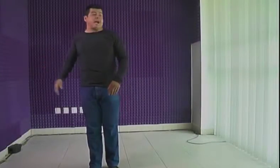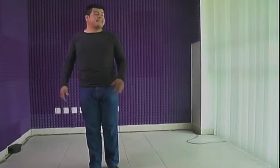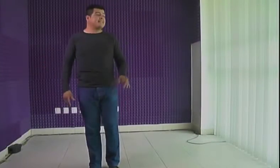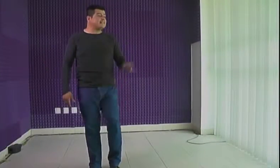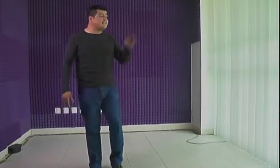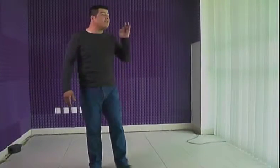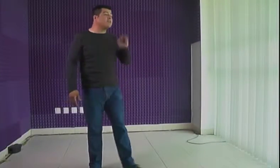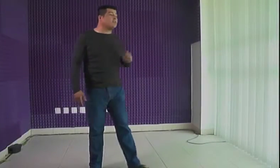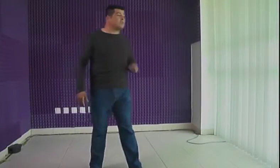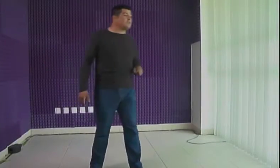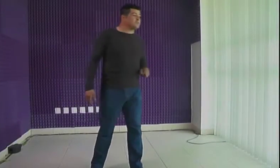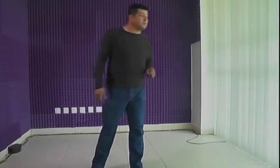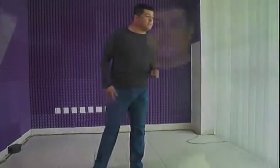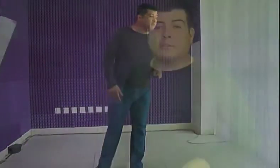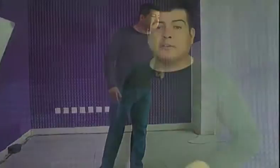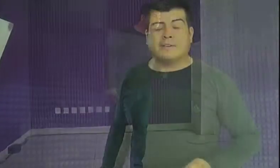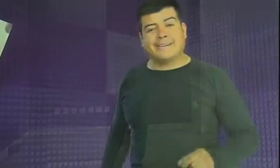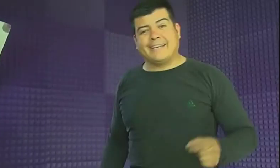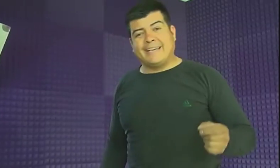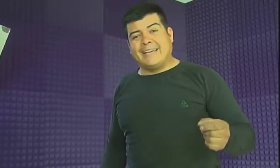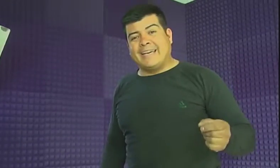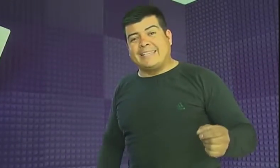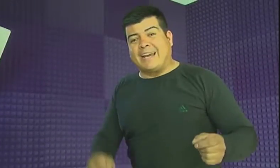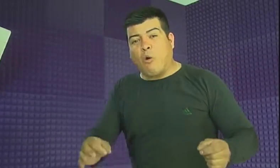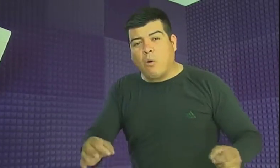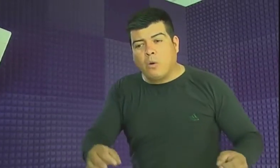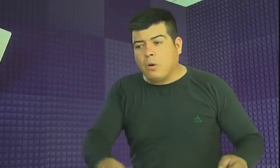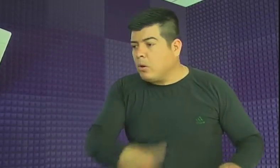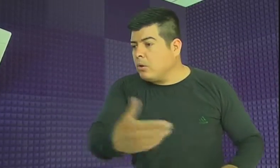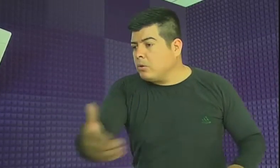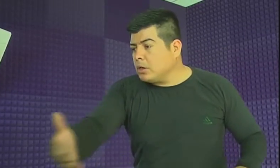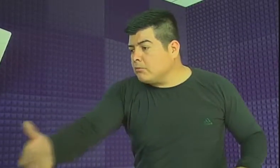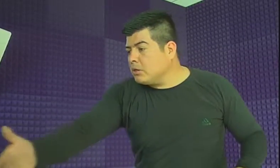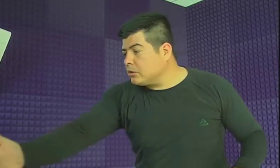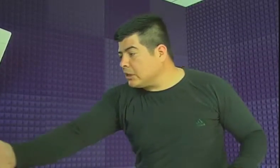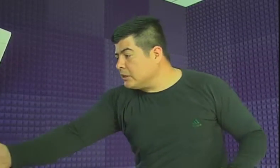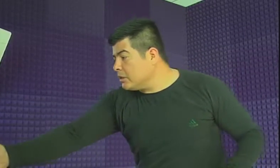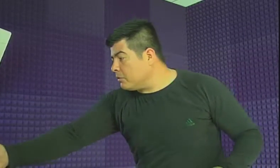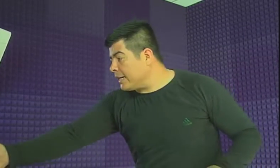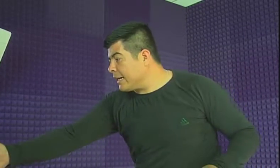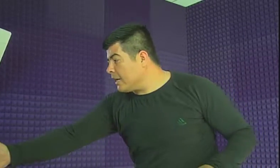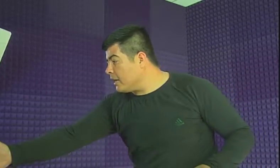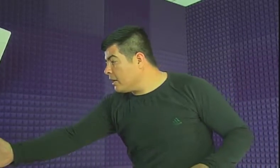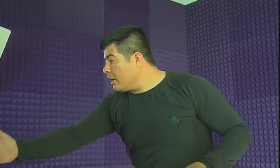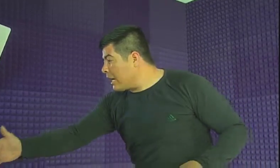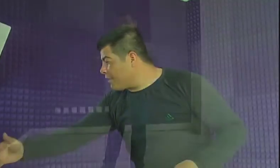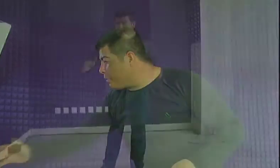que decidió ir con ellos. Llegó y miró tendido a aquel ladrón.